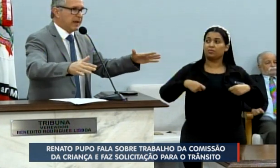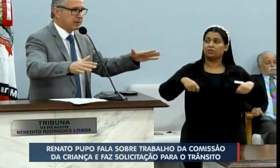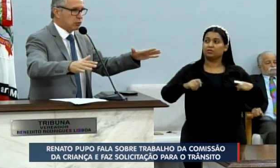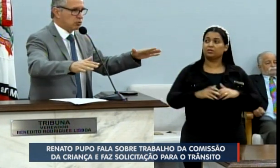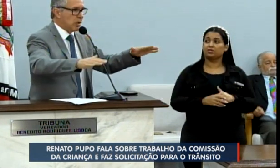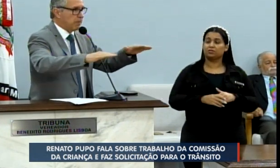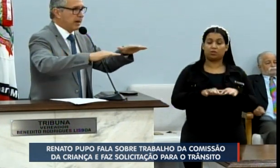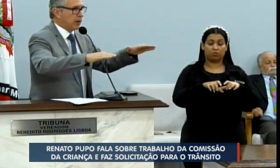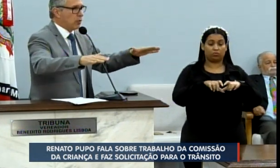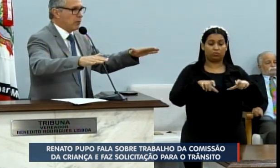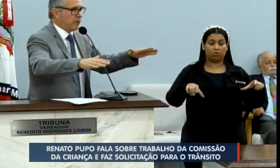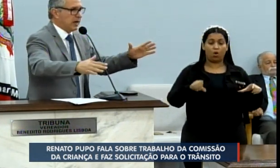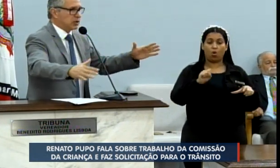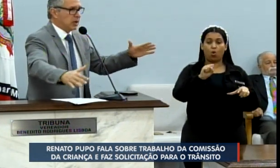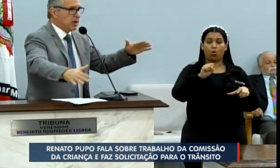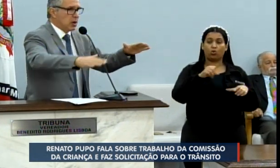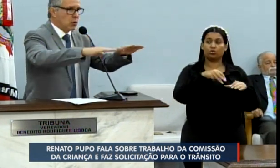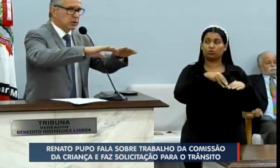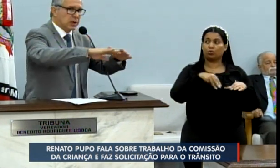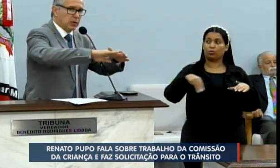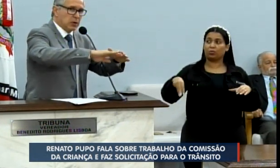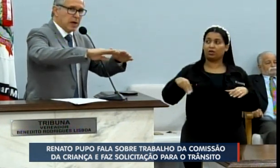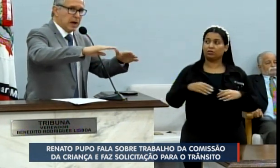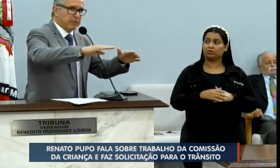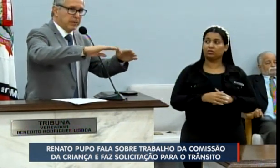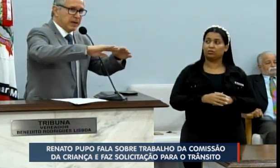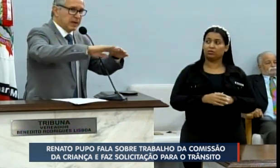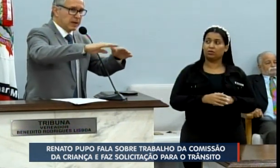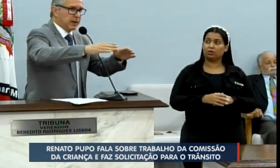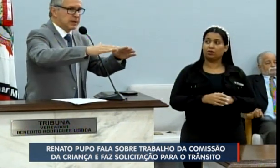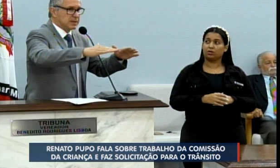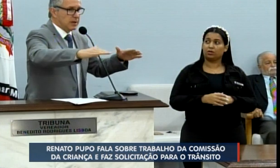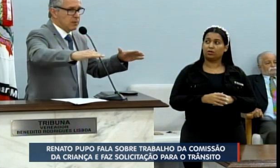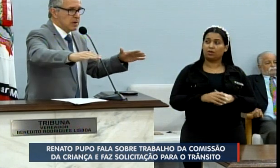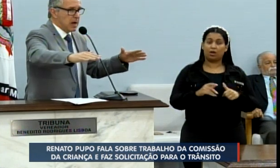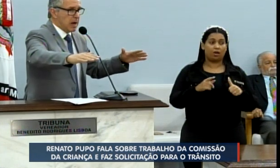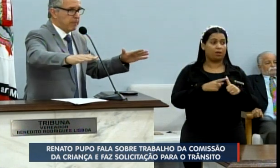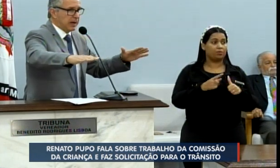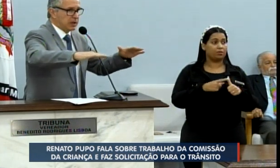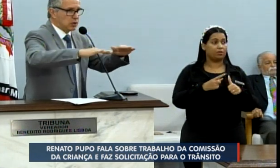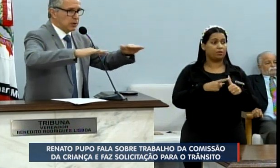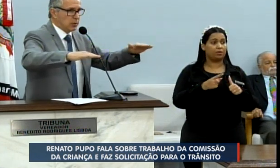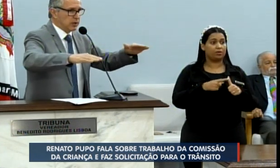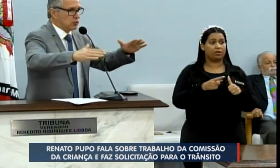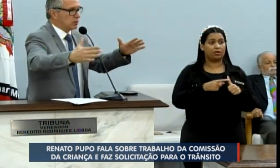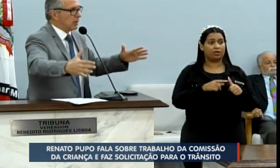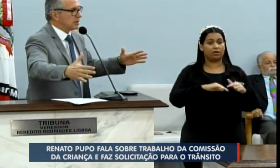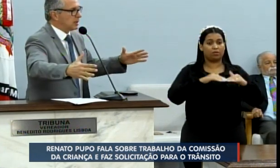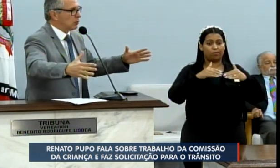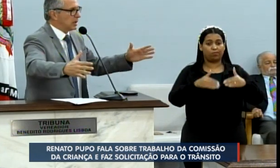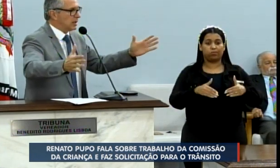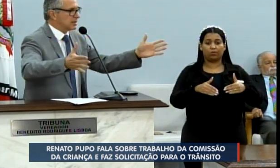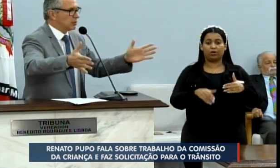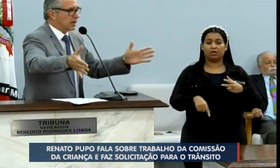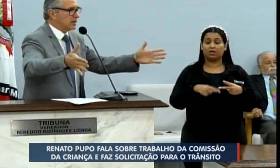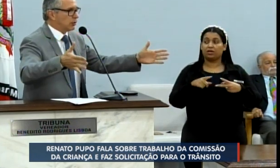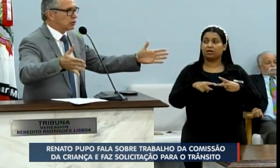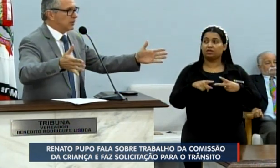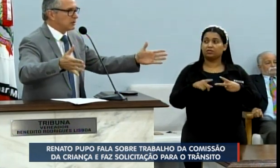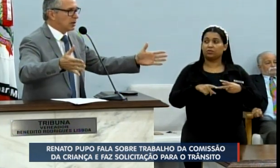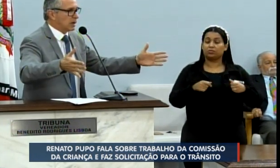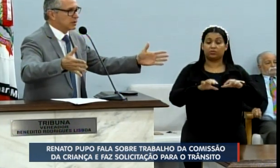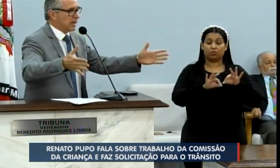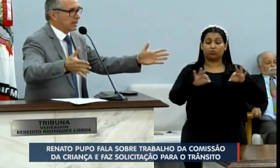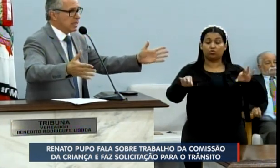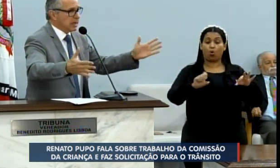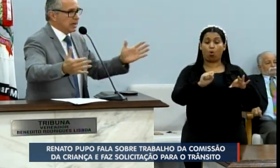8 metros para a lombofaixa, contando a primeira inclinação, a parte horizontal e a segunda inclinação, tem que ter 8